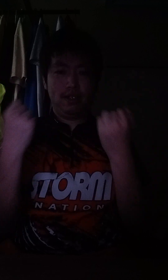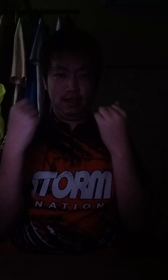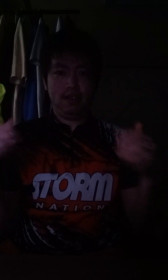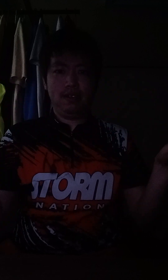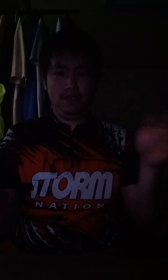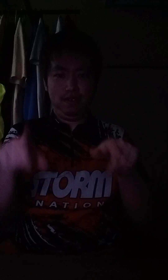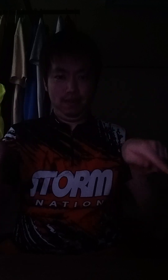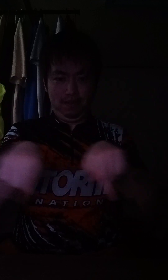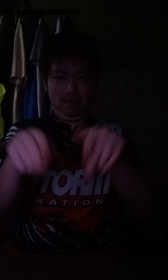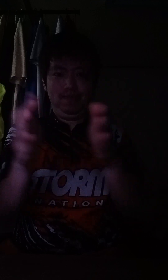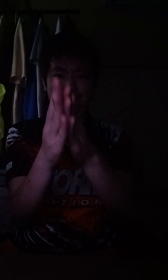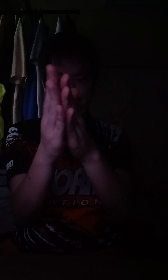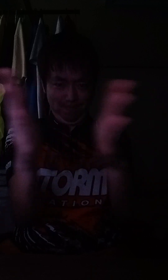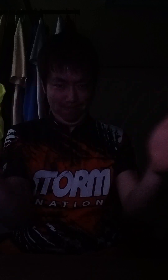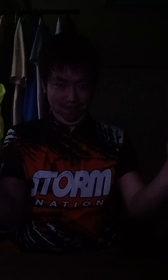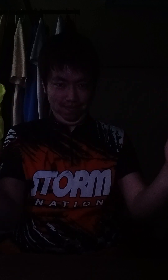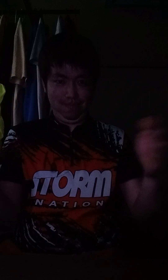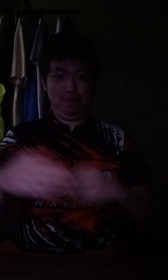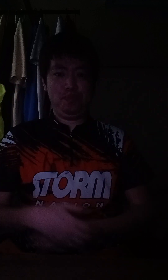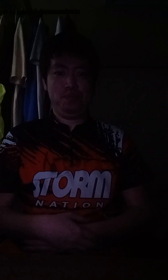지금 시작합니다.